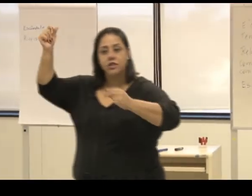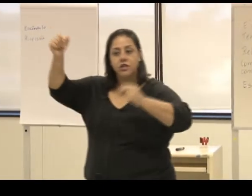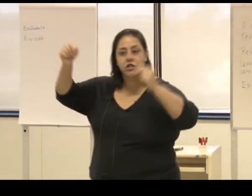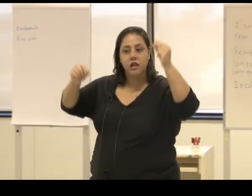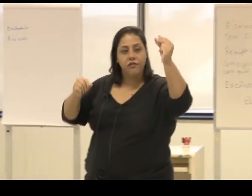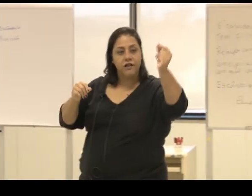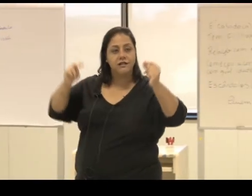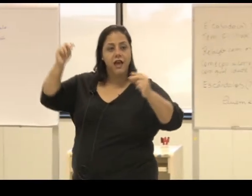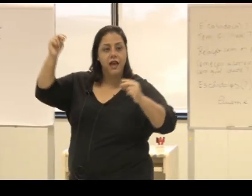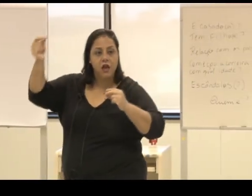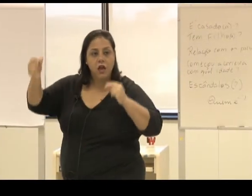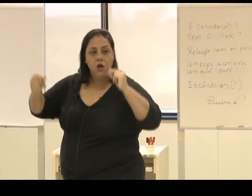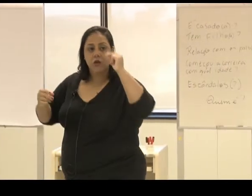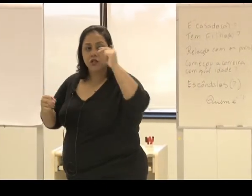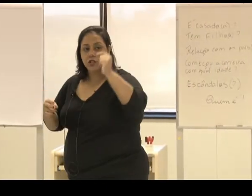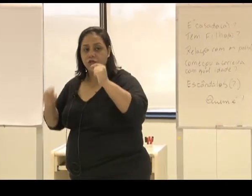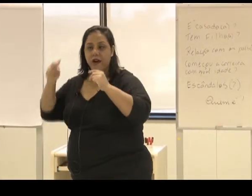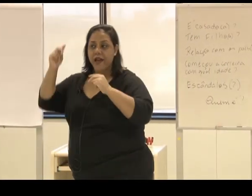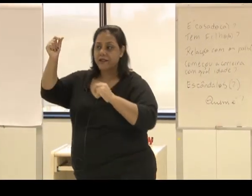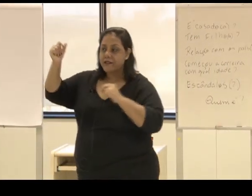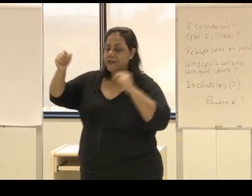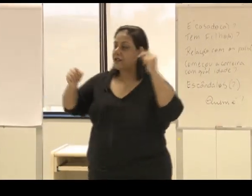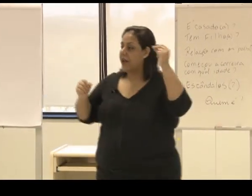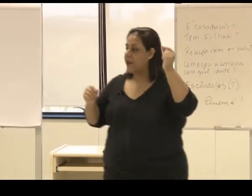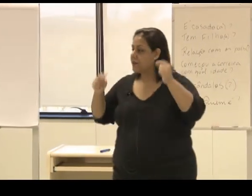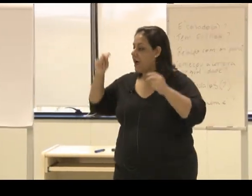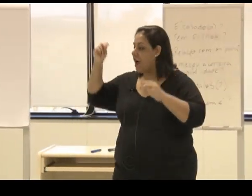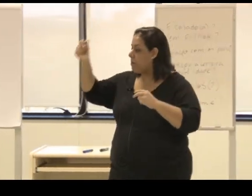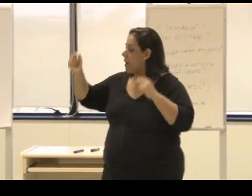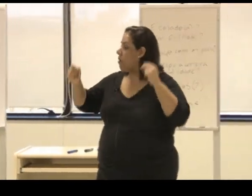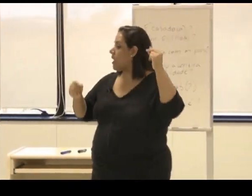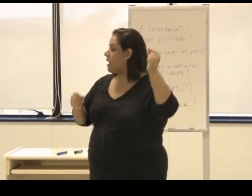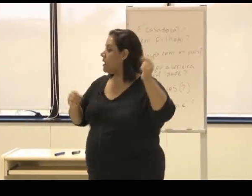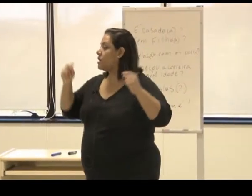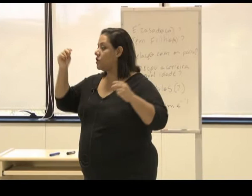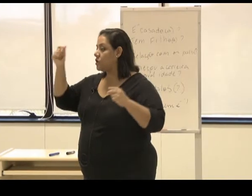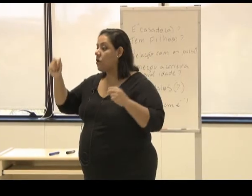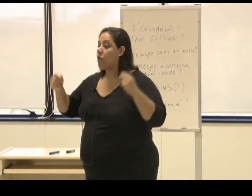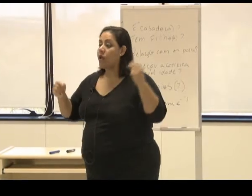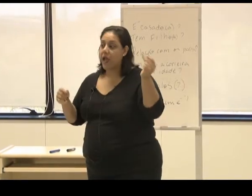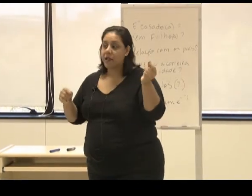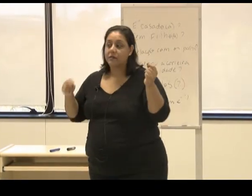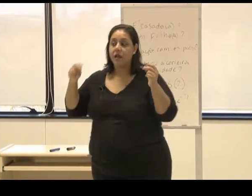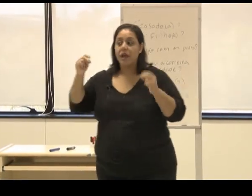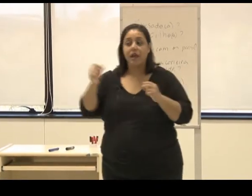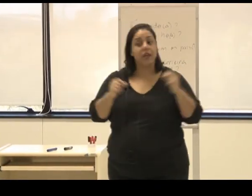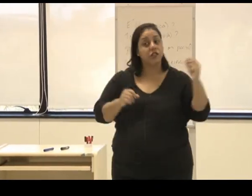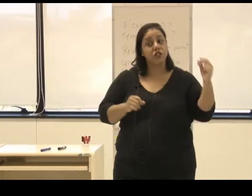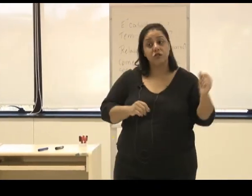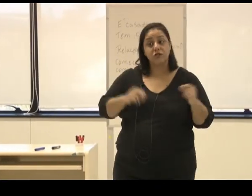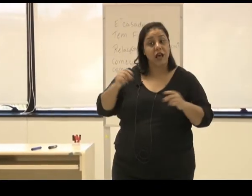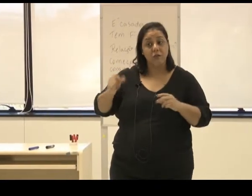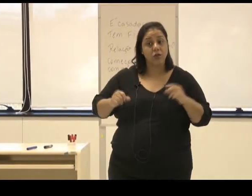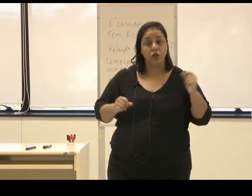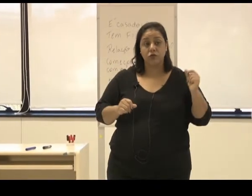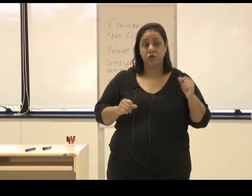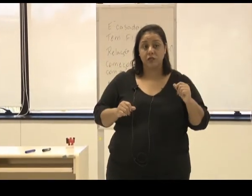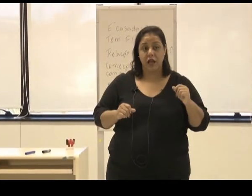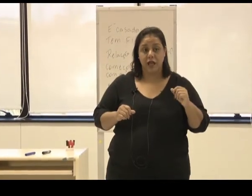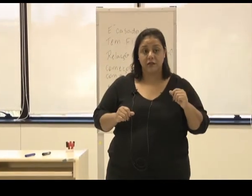tem que fazer quando a gente vai sinalizar para alguém que a gente não conhece e que a gente não sabe todos os sinais.